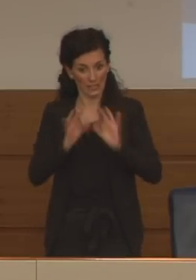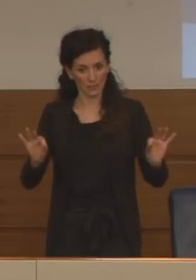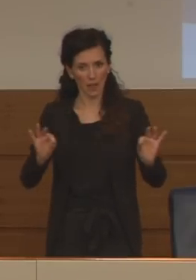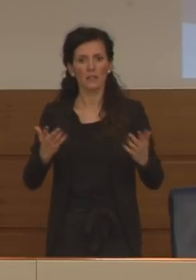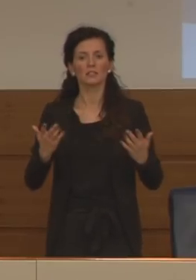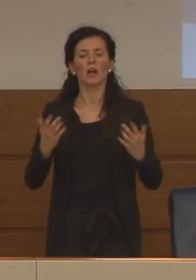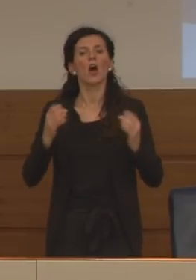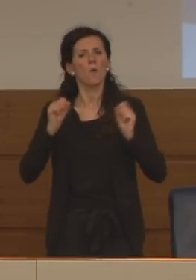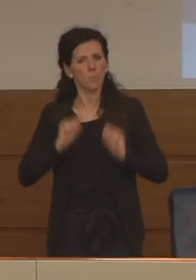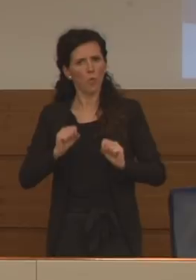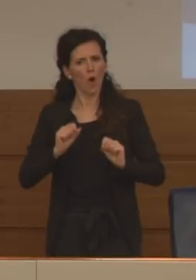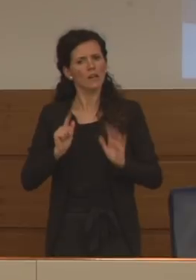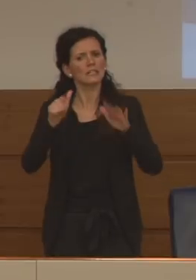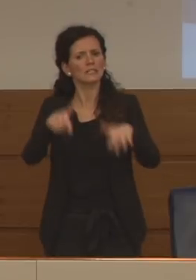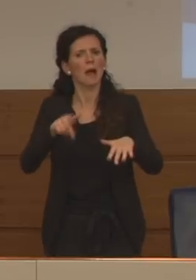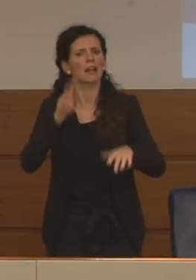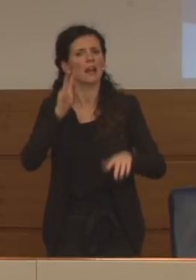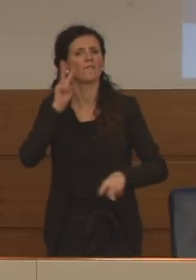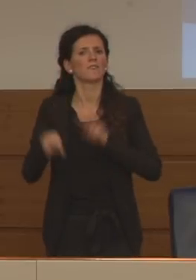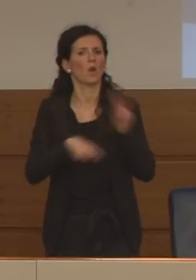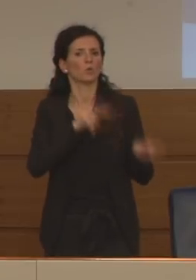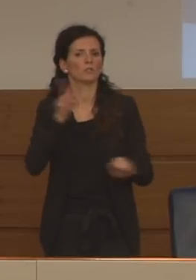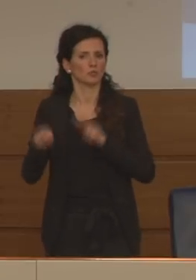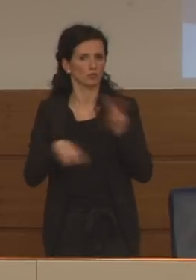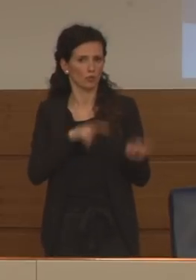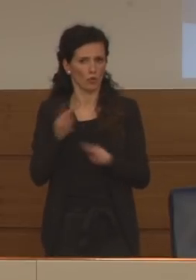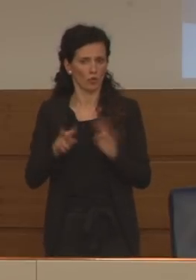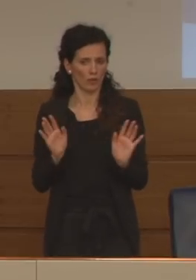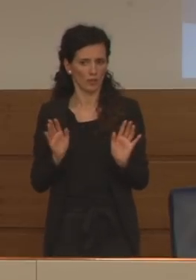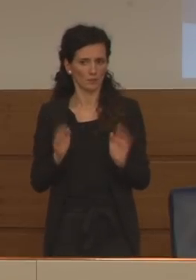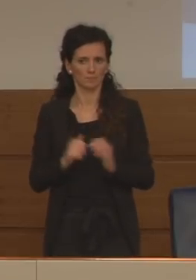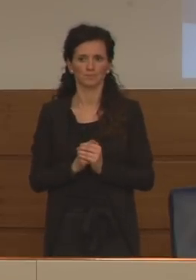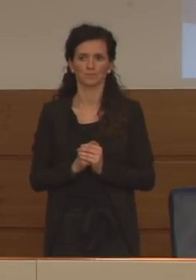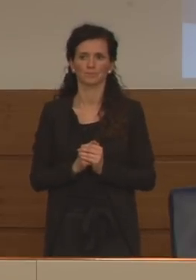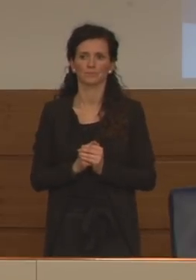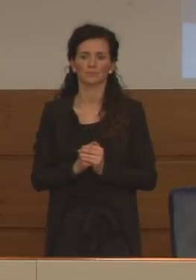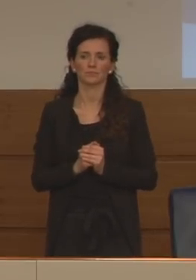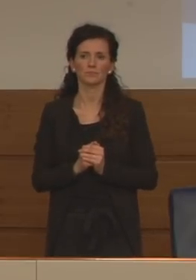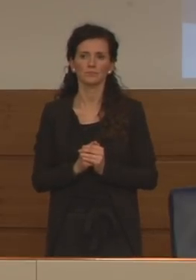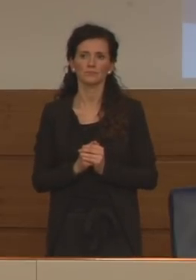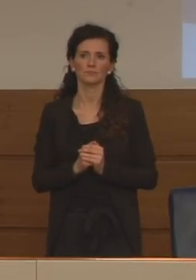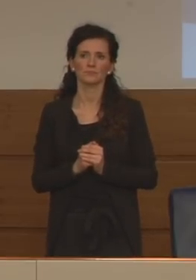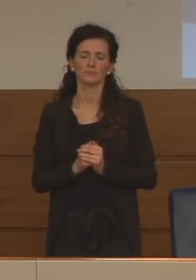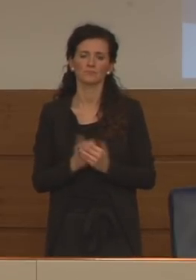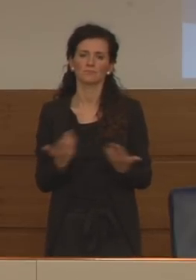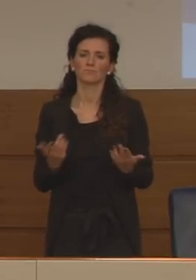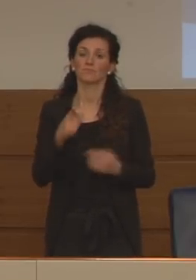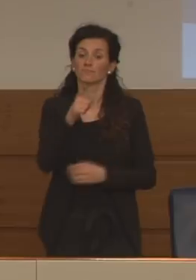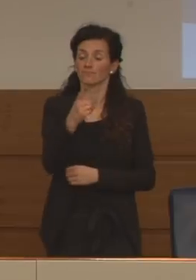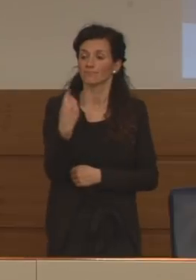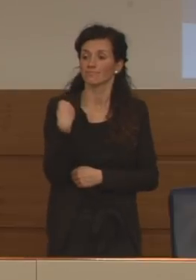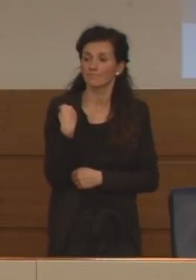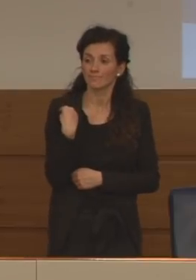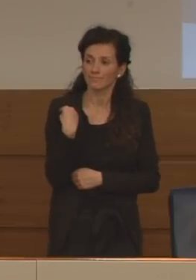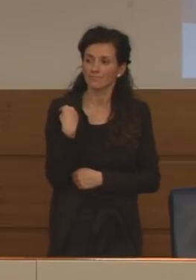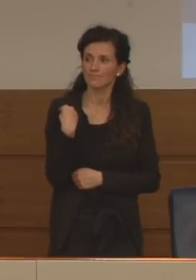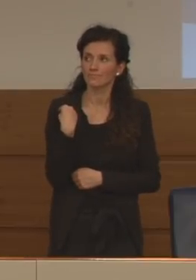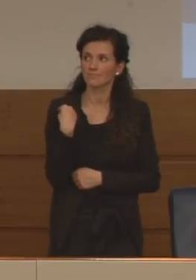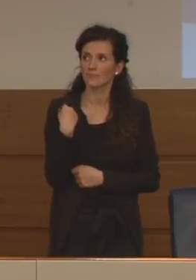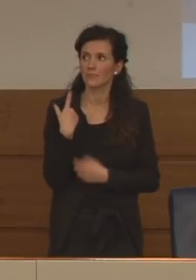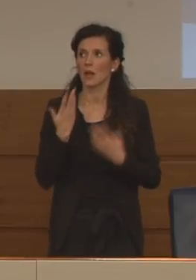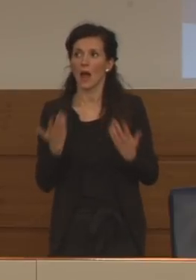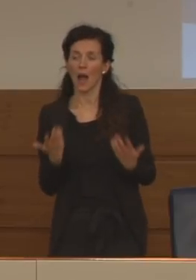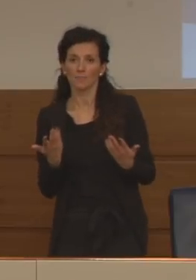cosa dopo può venire quindi io francamente quello che lei dice ma